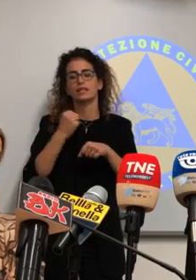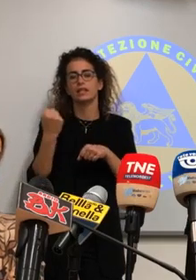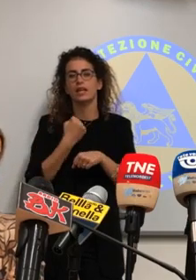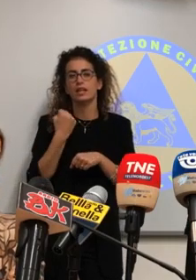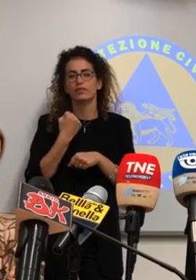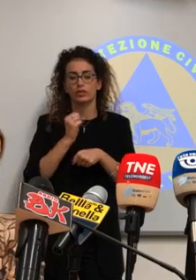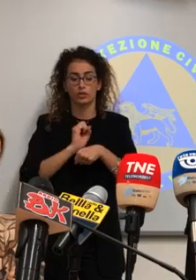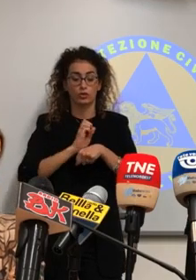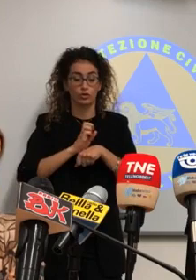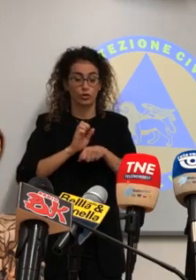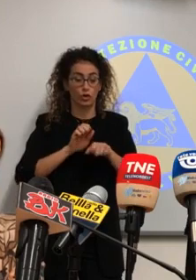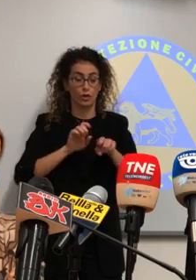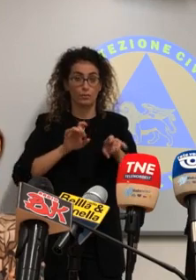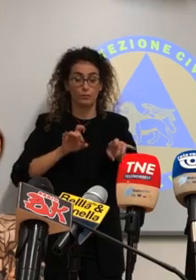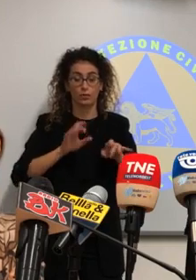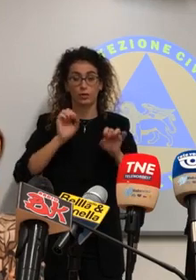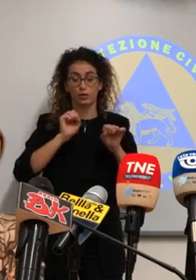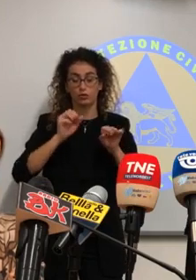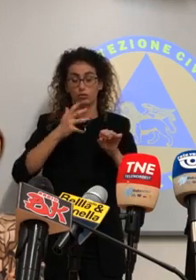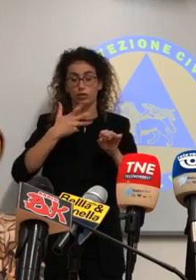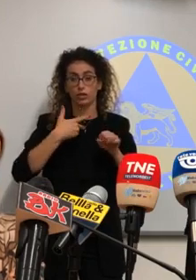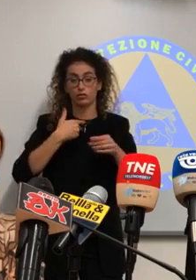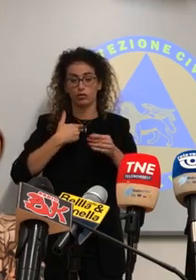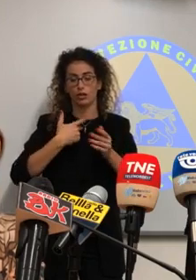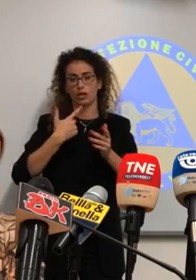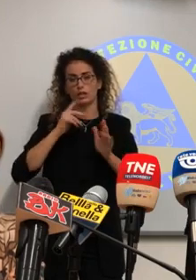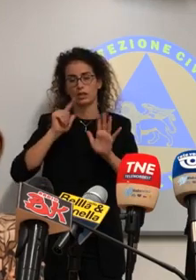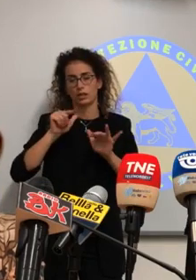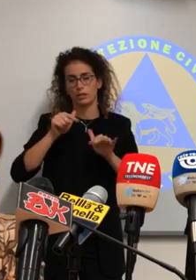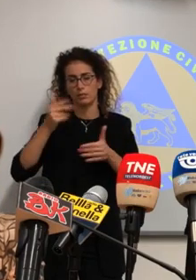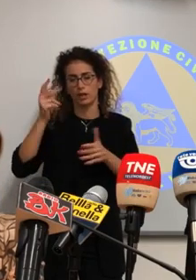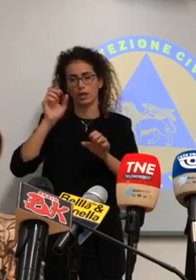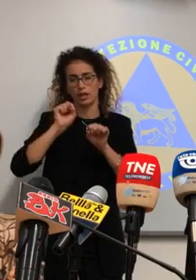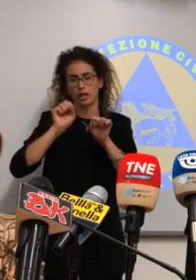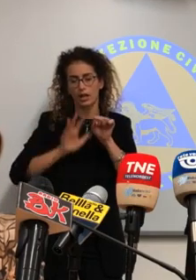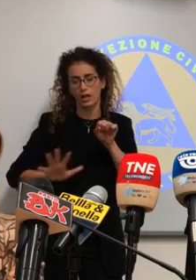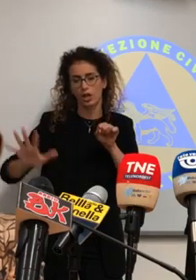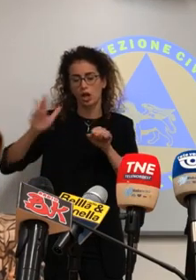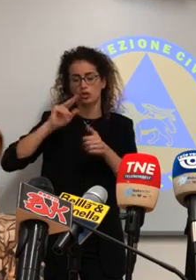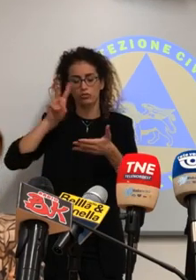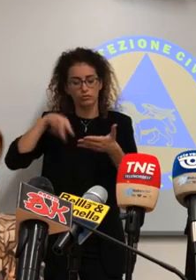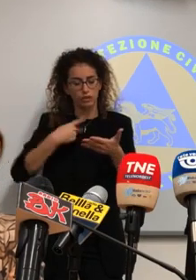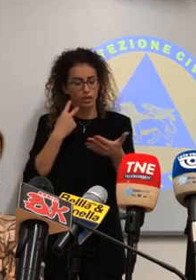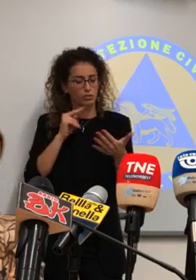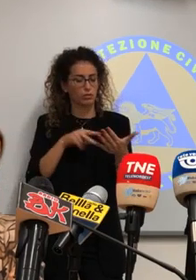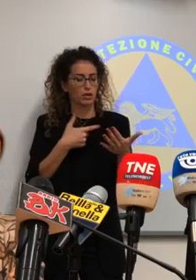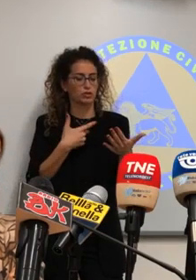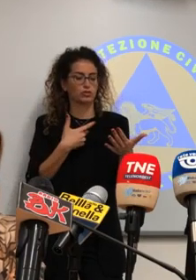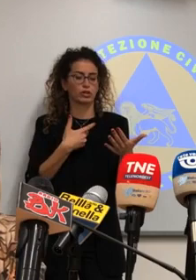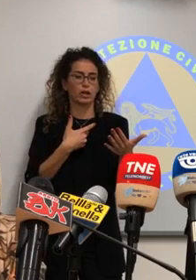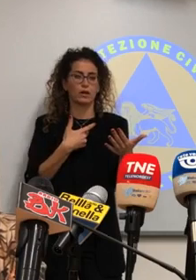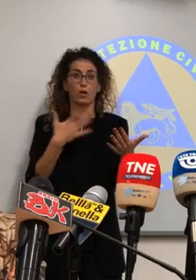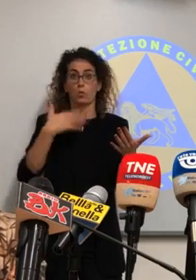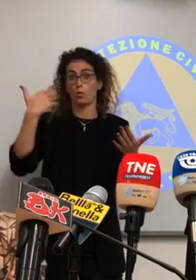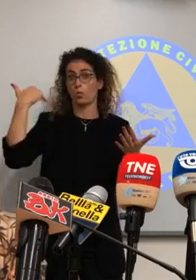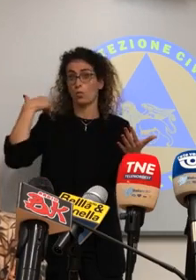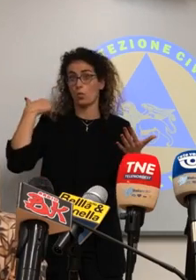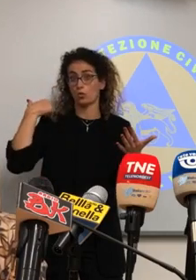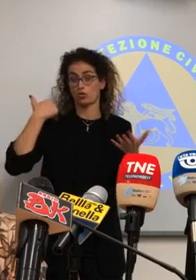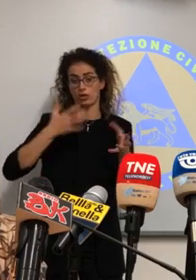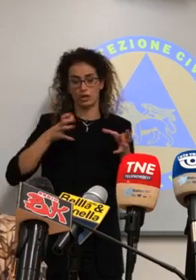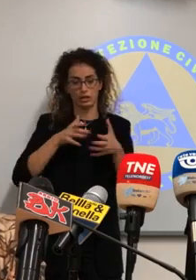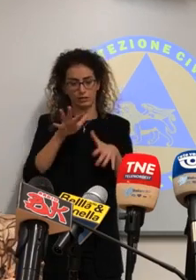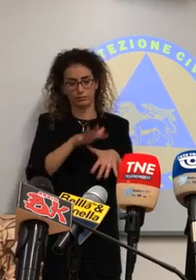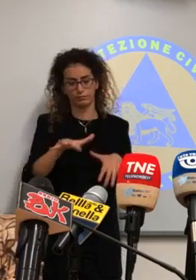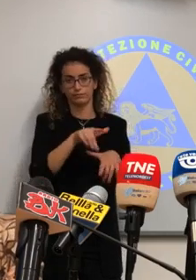di settimanalmente di tutta la regione, vediamo che non abbiamo delle zone che abbiamo avuto nel passato che